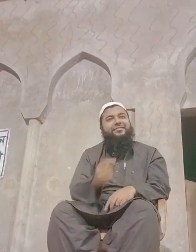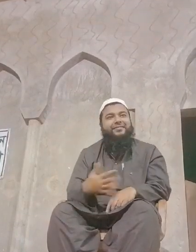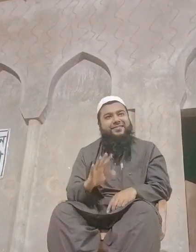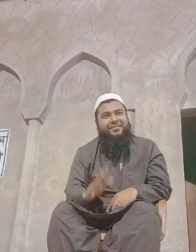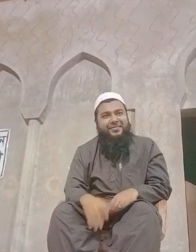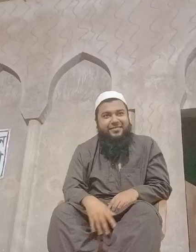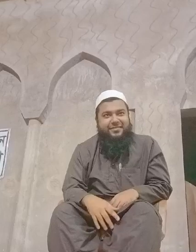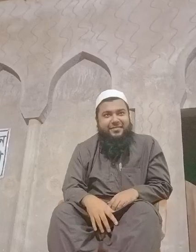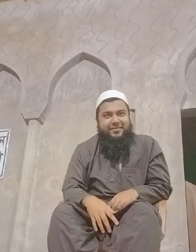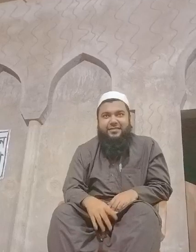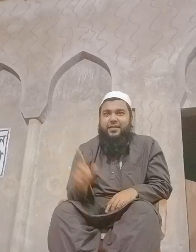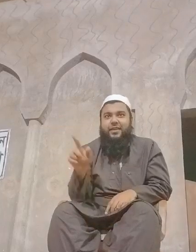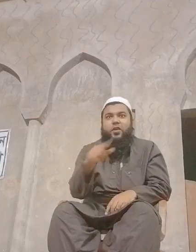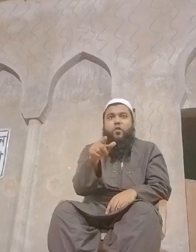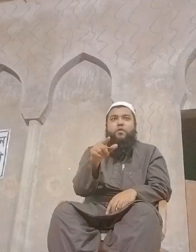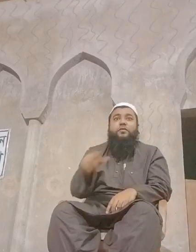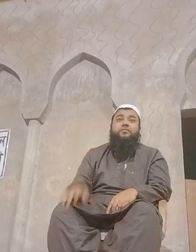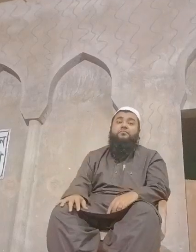আমল করবে, এর কোনো দাম নেই।